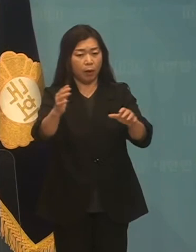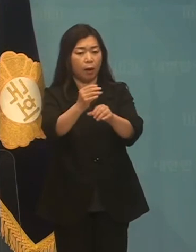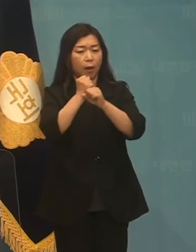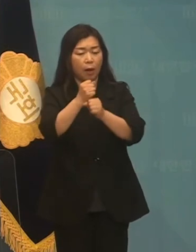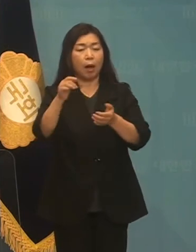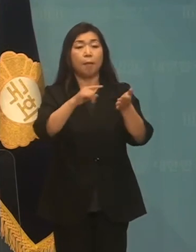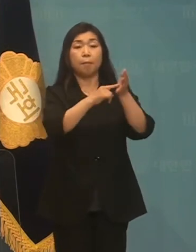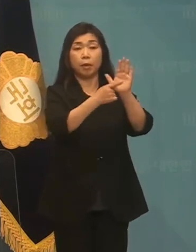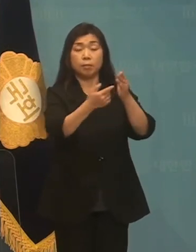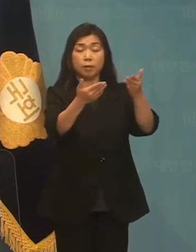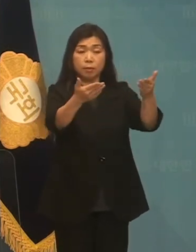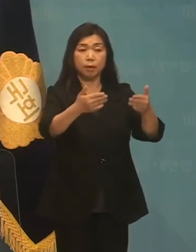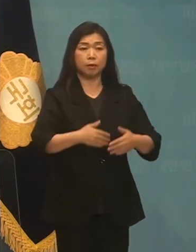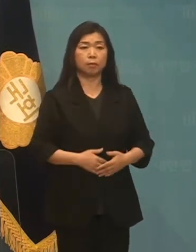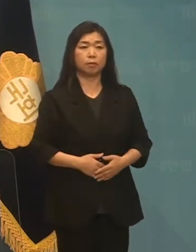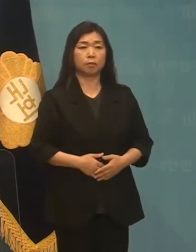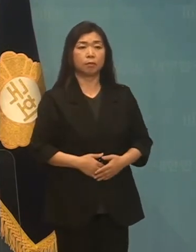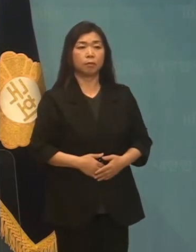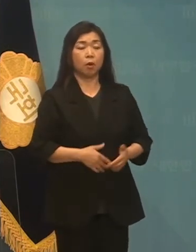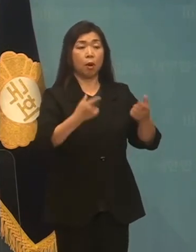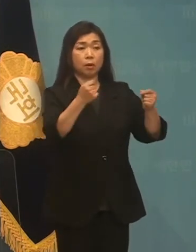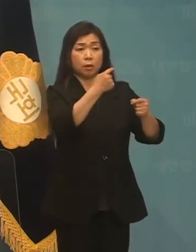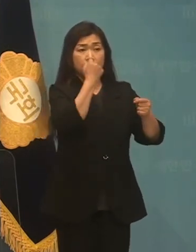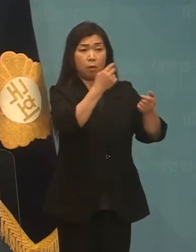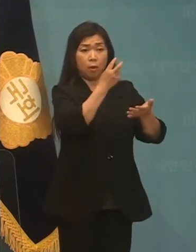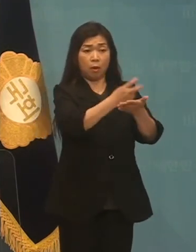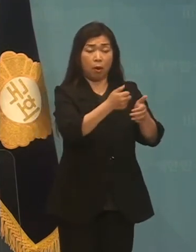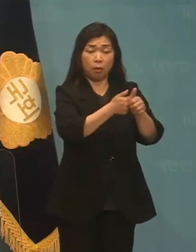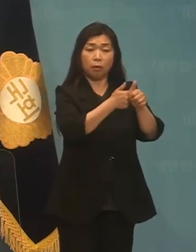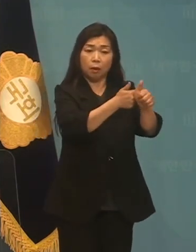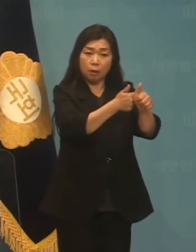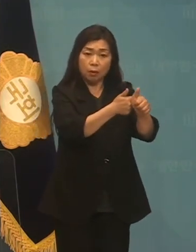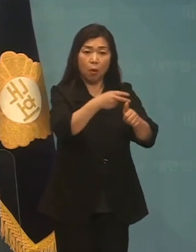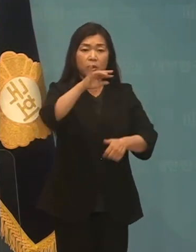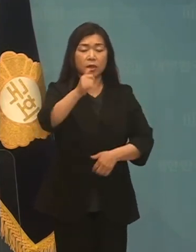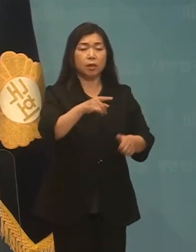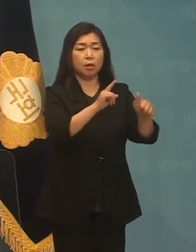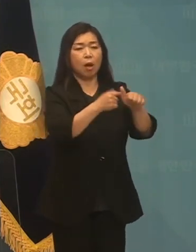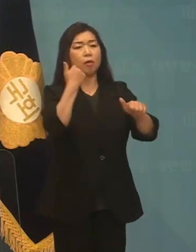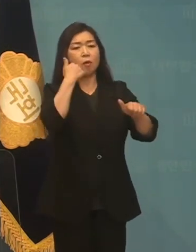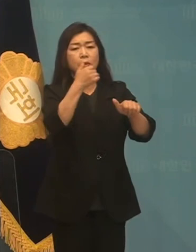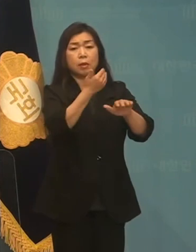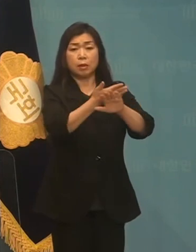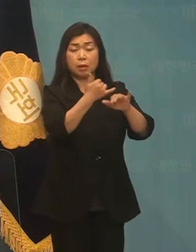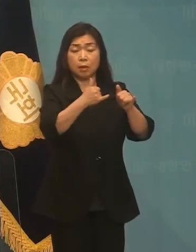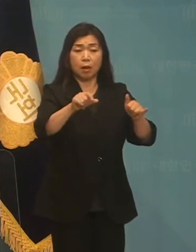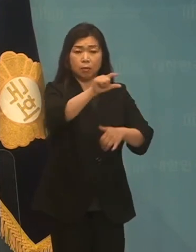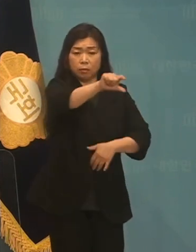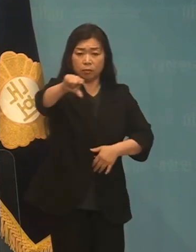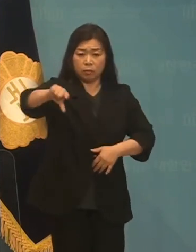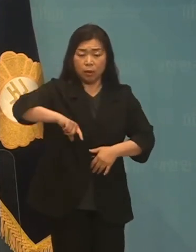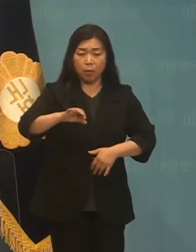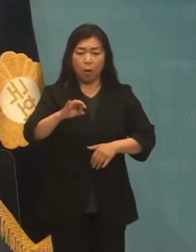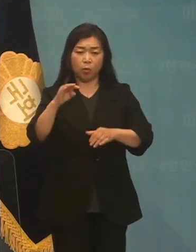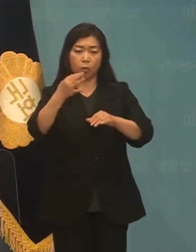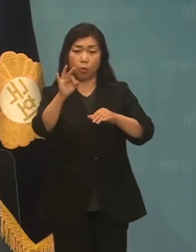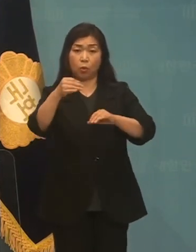근거로 말씀드립니다. 이와 같은 신 씨의 제3자 뇌물 취득